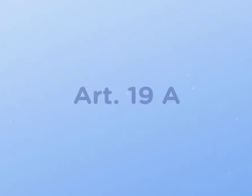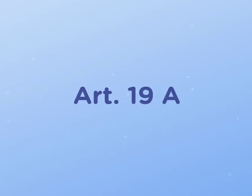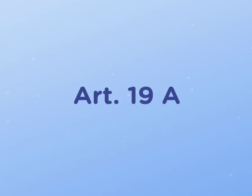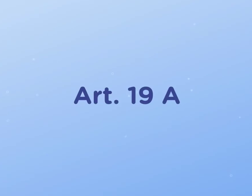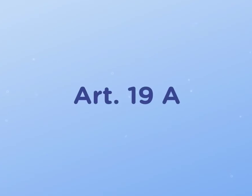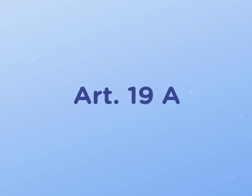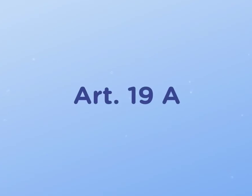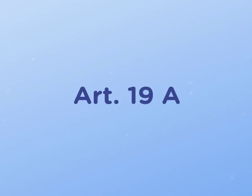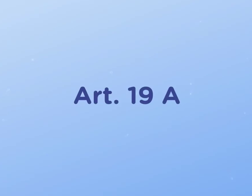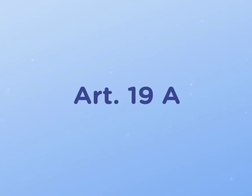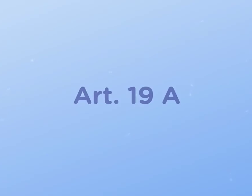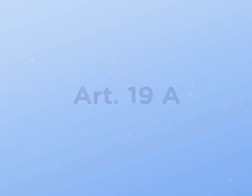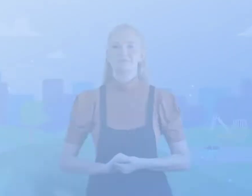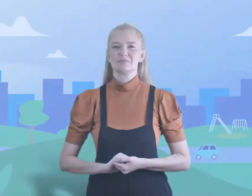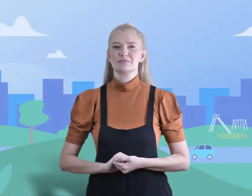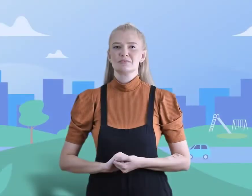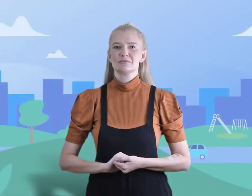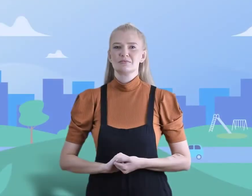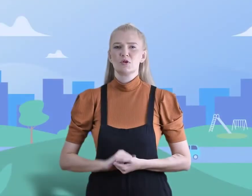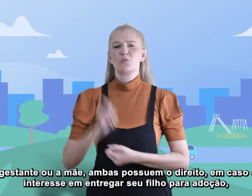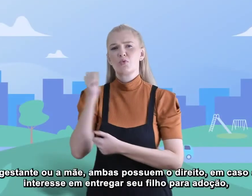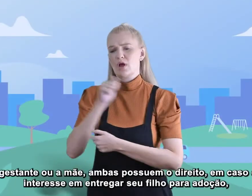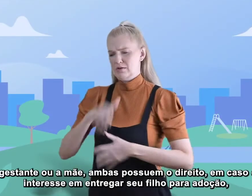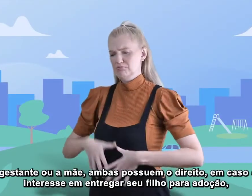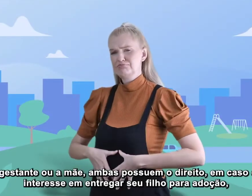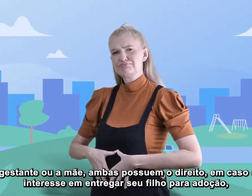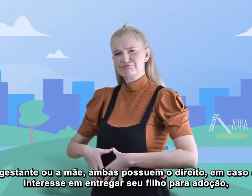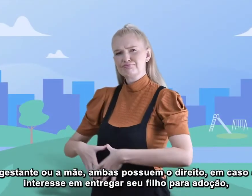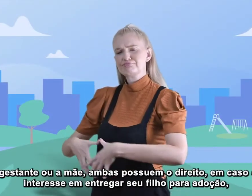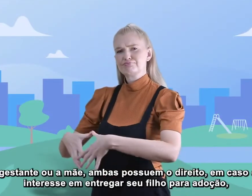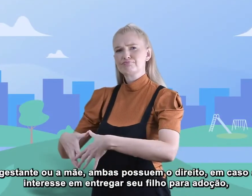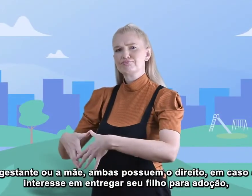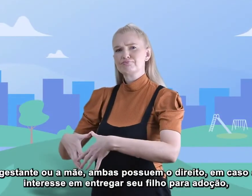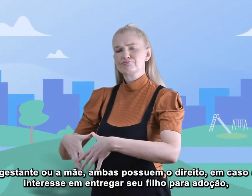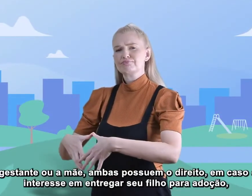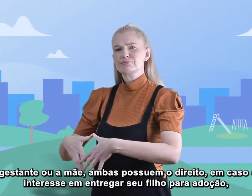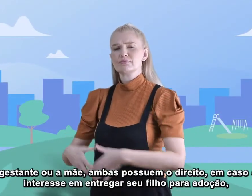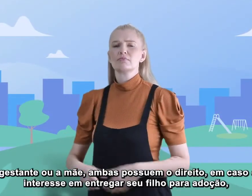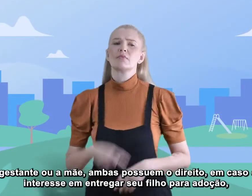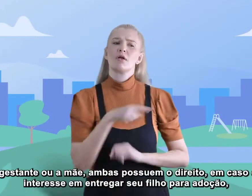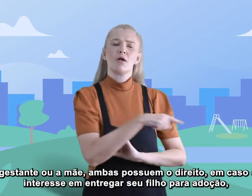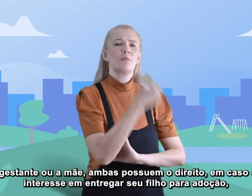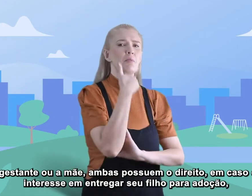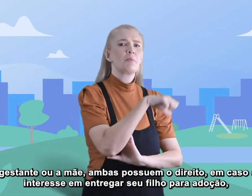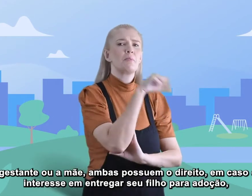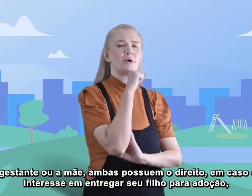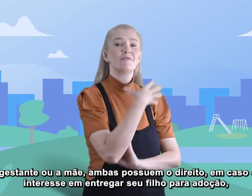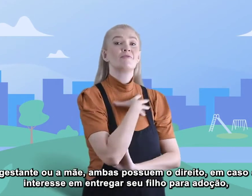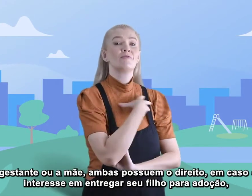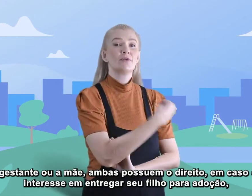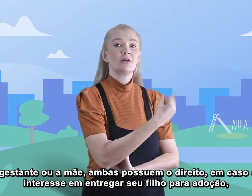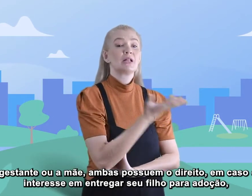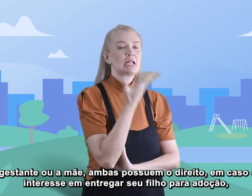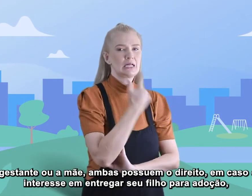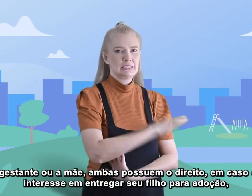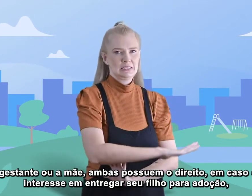Artigo 19-A. A gestante ou a mãe, ambas possuem o direito, em caso de